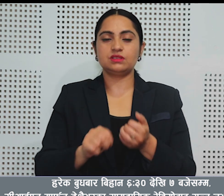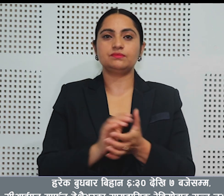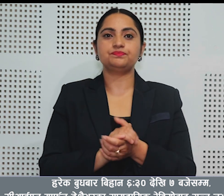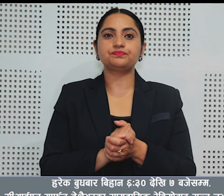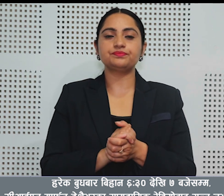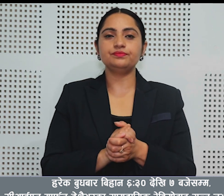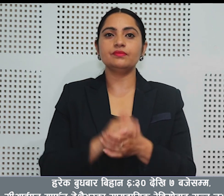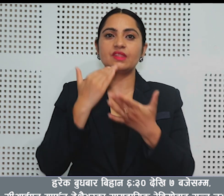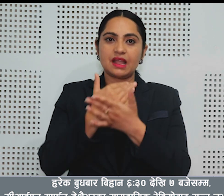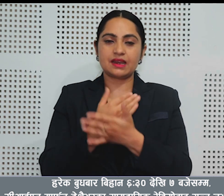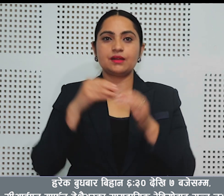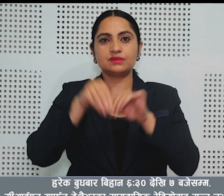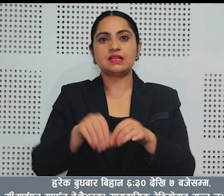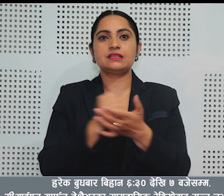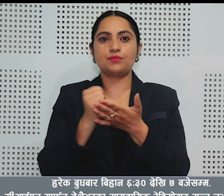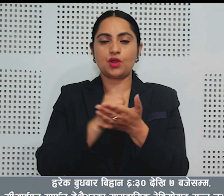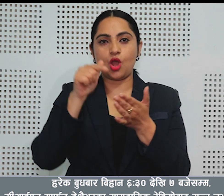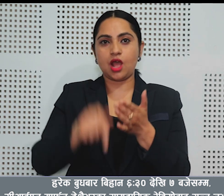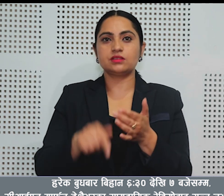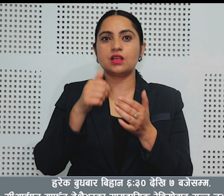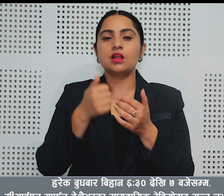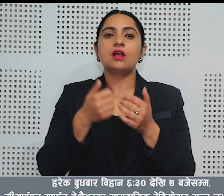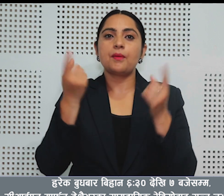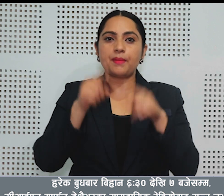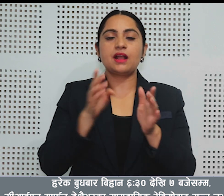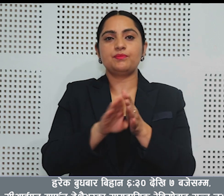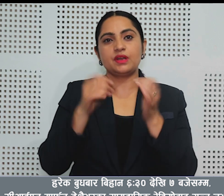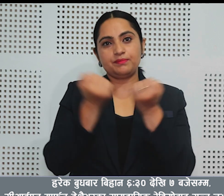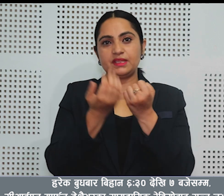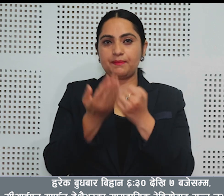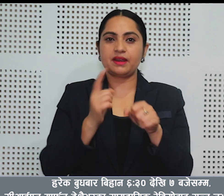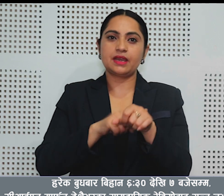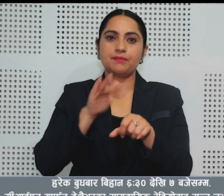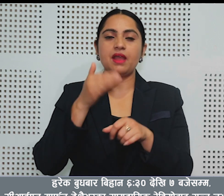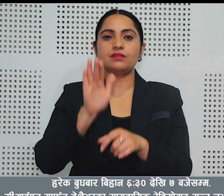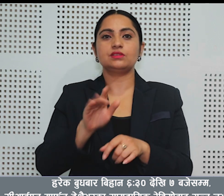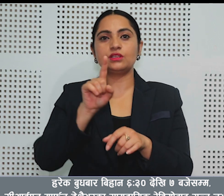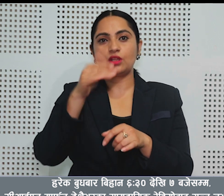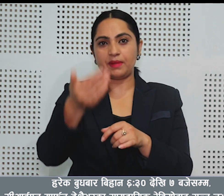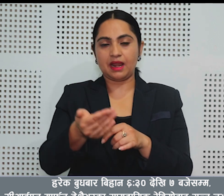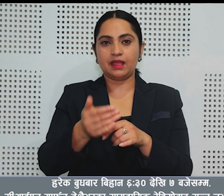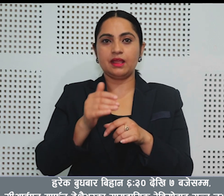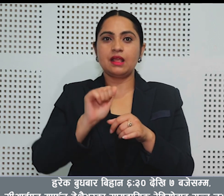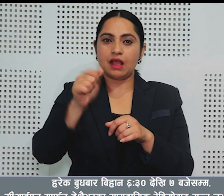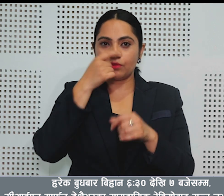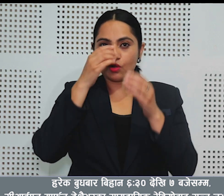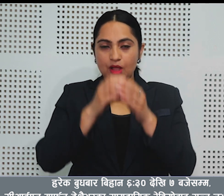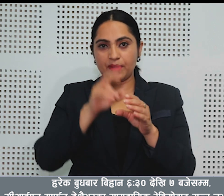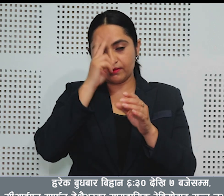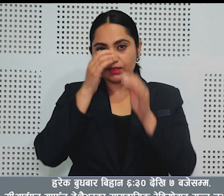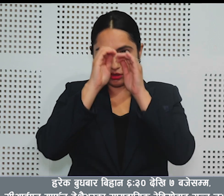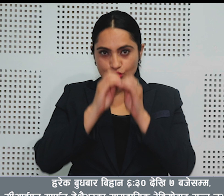देखिएको छ। कार्यक्रम साझा पहलको आजको अङ्कबाट भने बिदा लिने समय भएको छ। तपाईलाई तपाईको पालिका